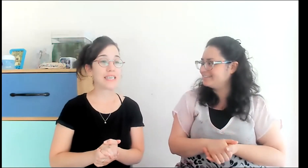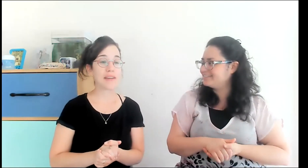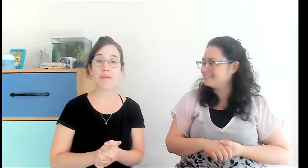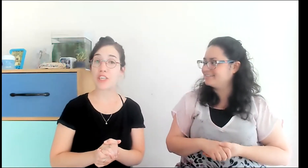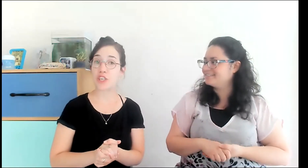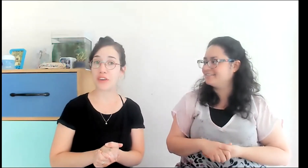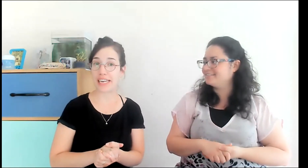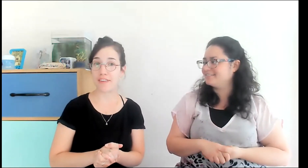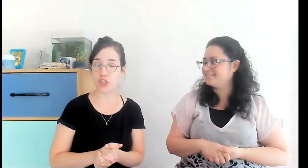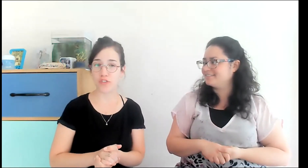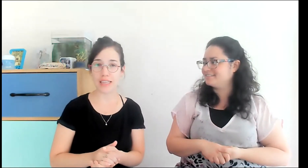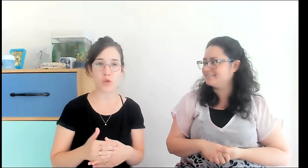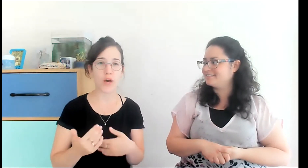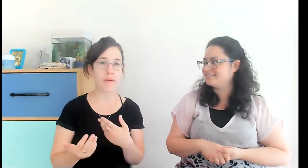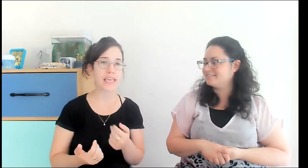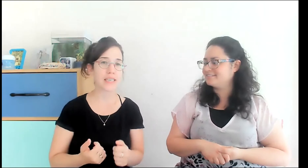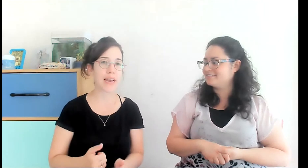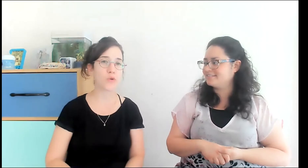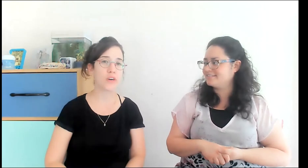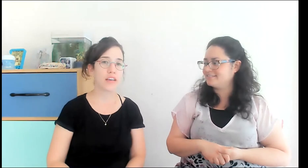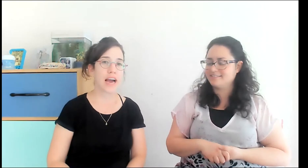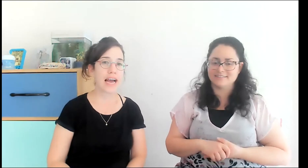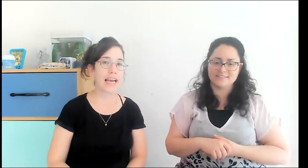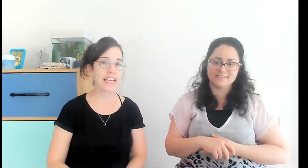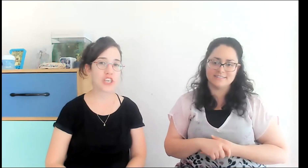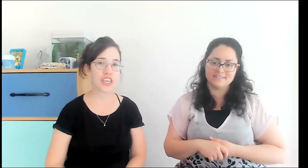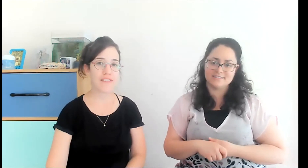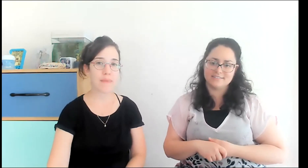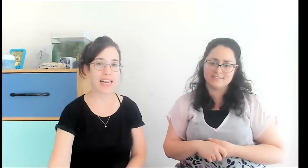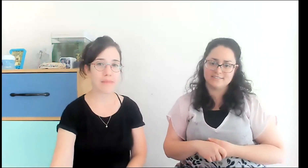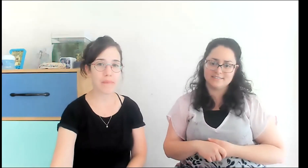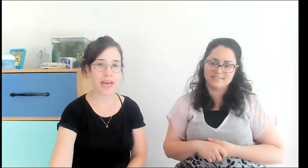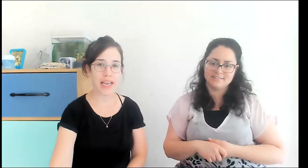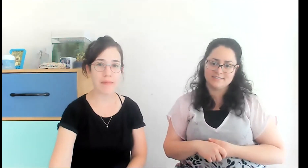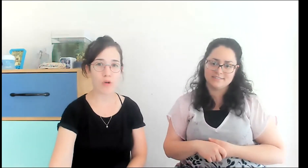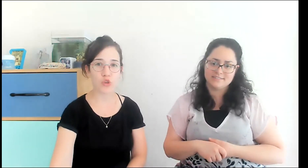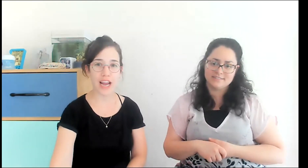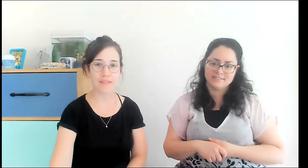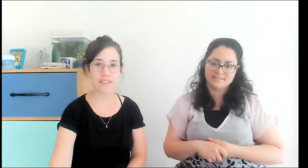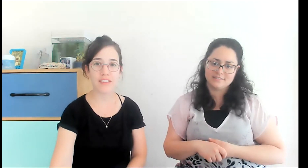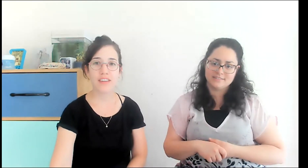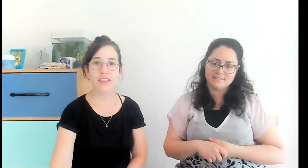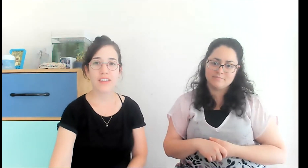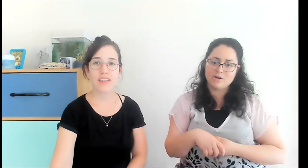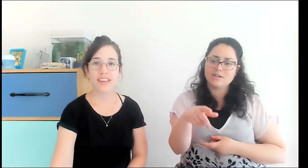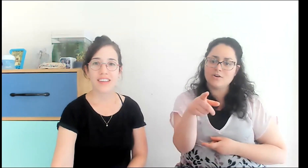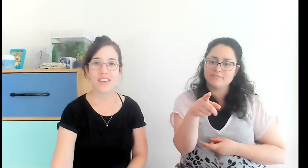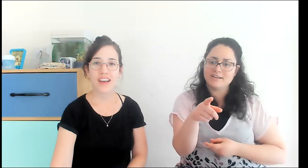מסמנים השיבני והשובה. אתם זוכרים איך סימנו על האיש השב הביתה מהמרחקים? איך הוא שב? מאוד קרוב, נעבה.